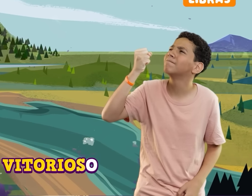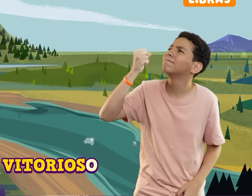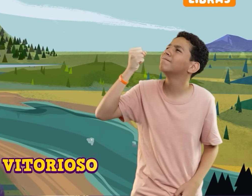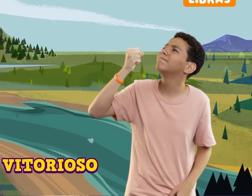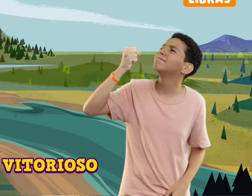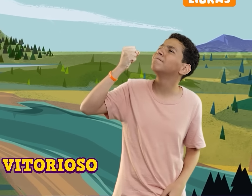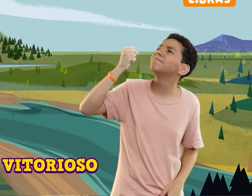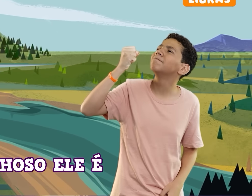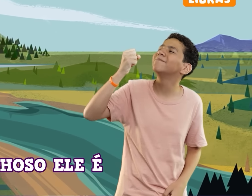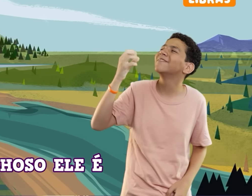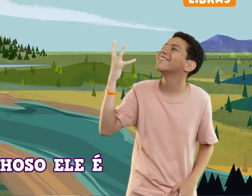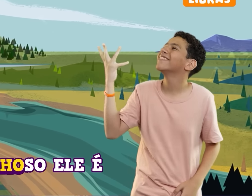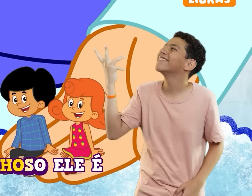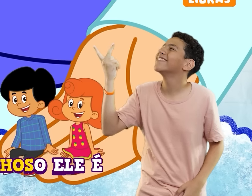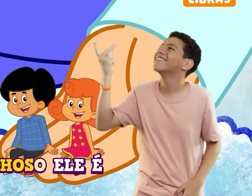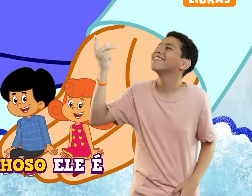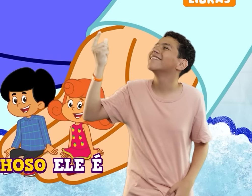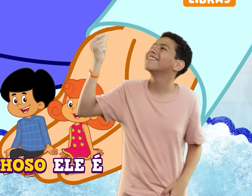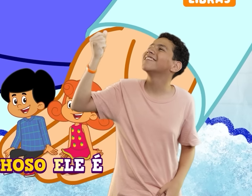vitorioso.